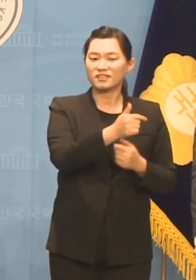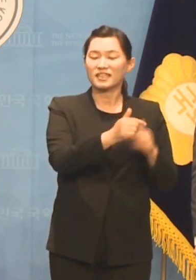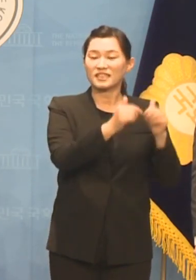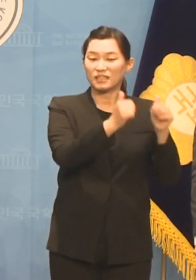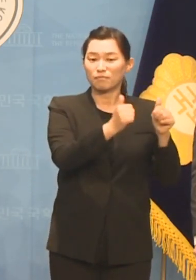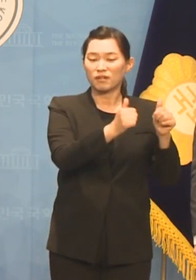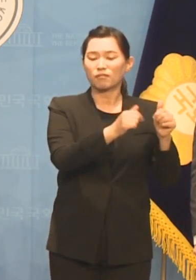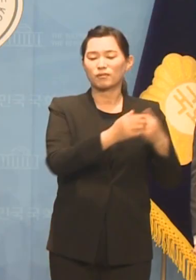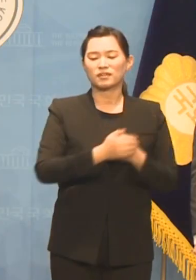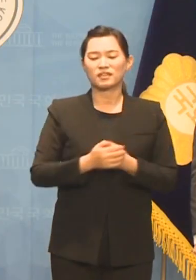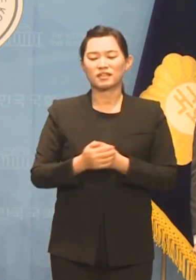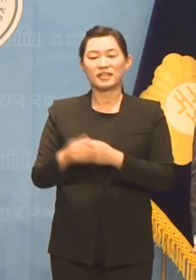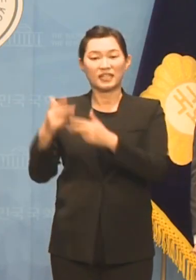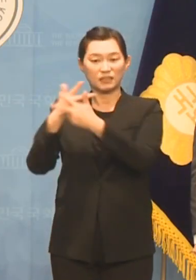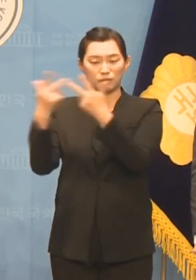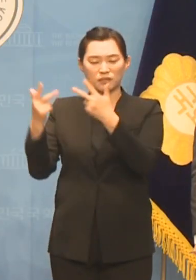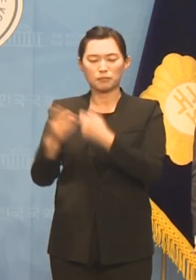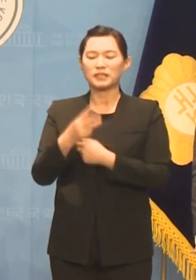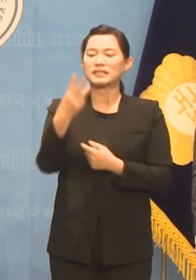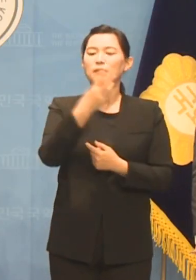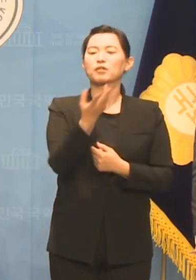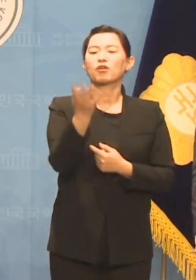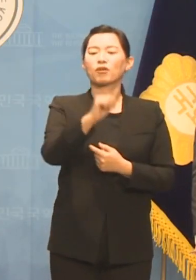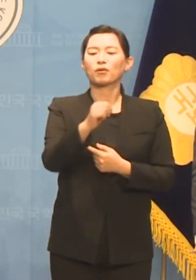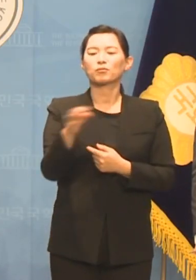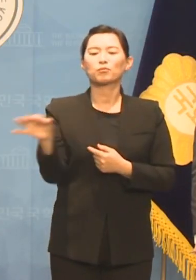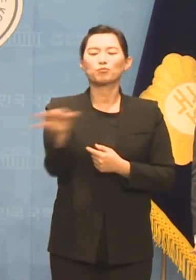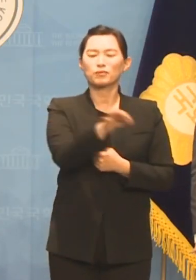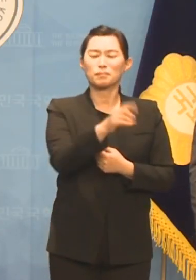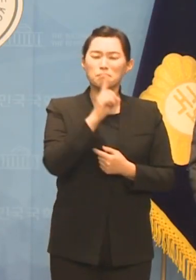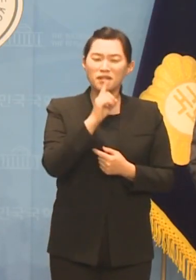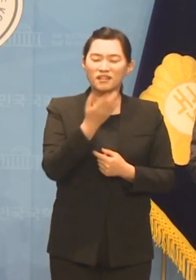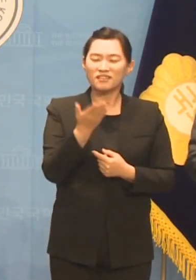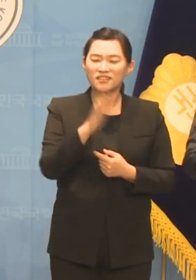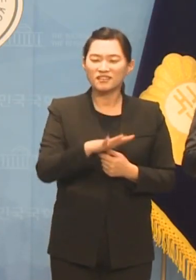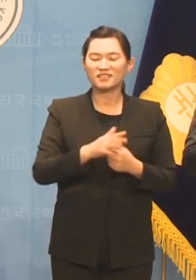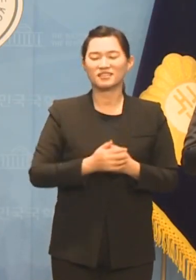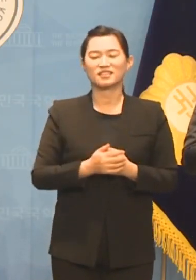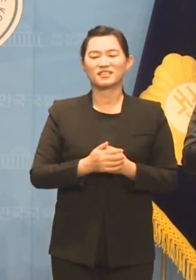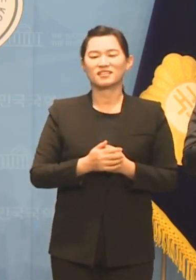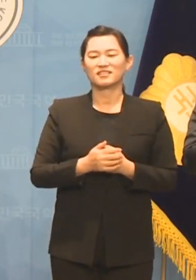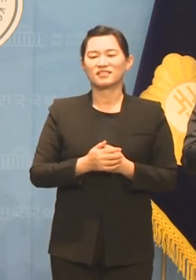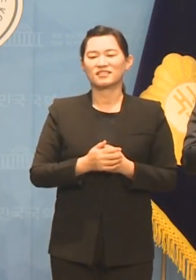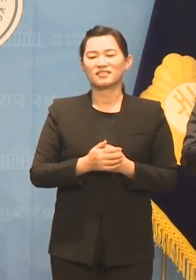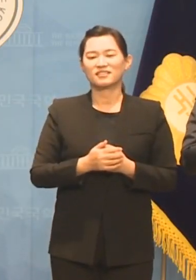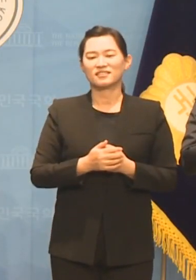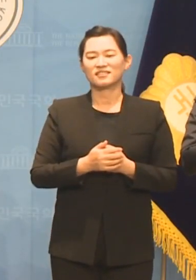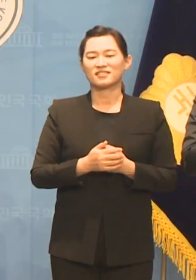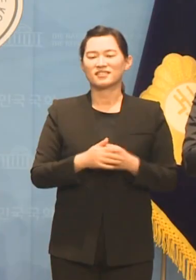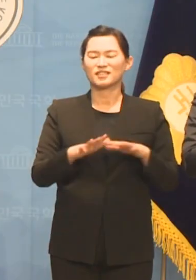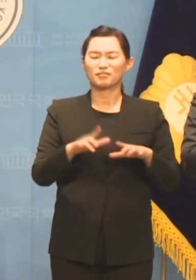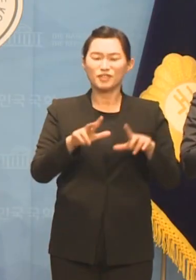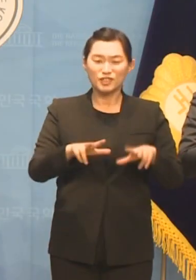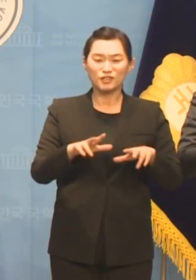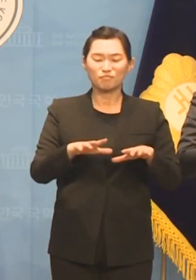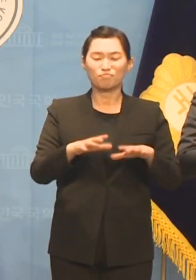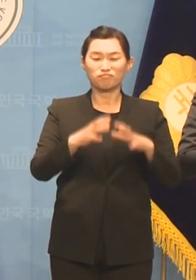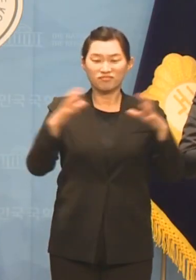헌법재판관이 이재명 대표로부터 3천억을 받았다라고 했던 것들을 뻥튀기해서